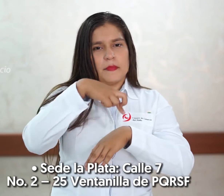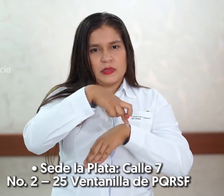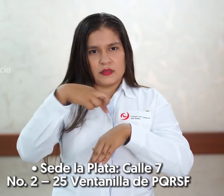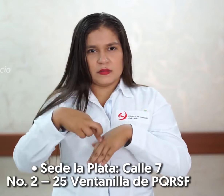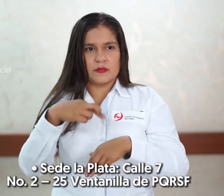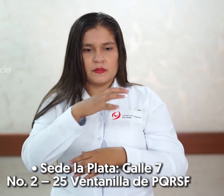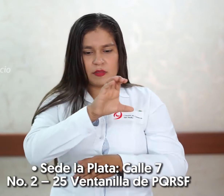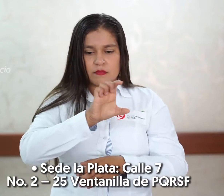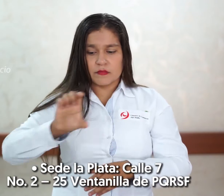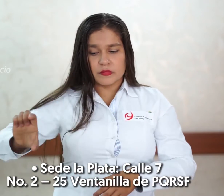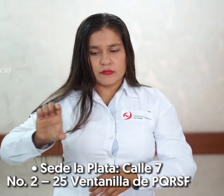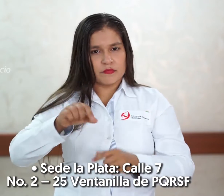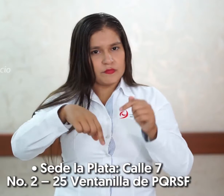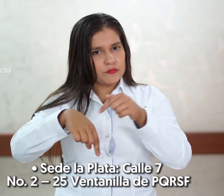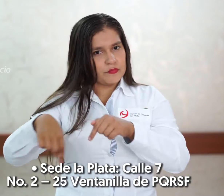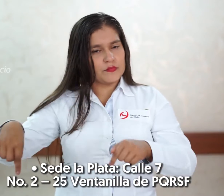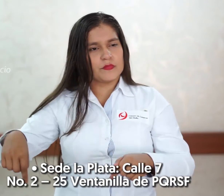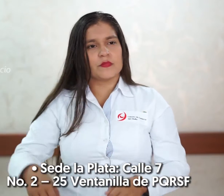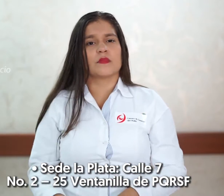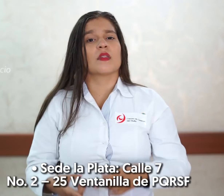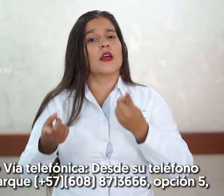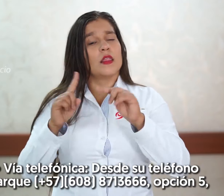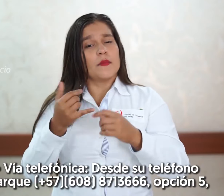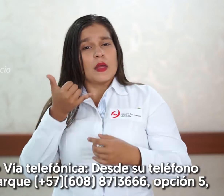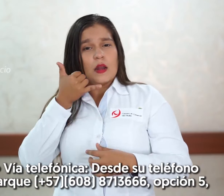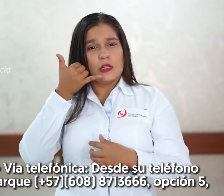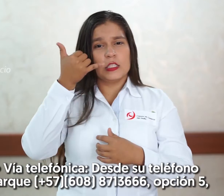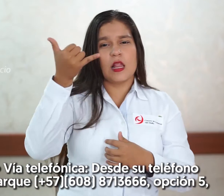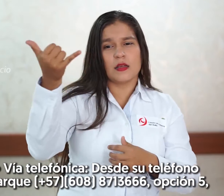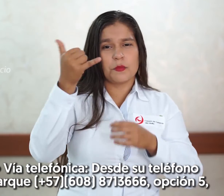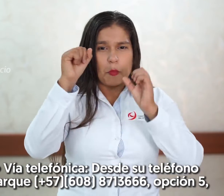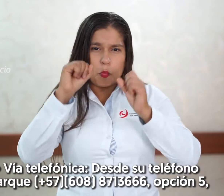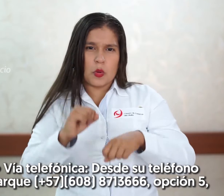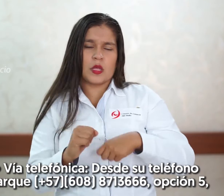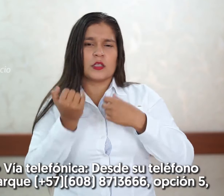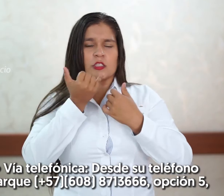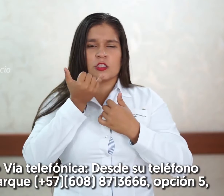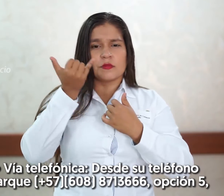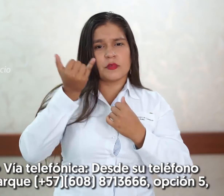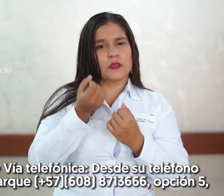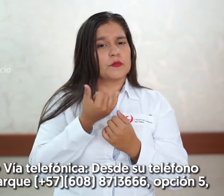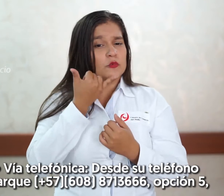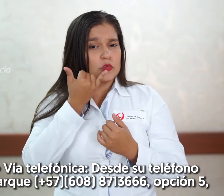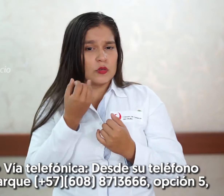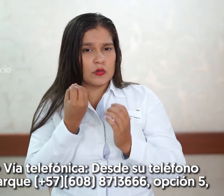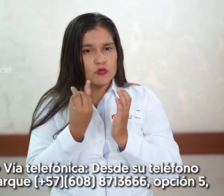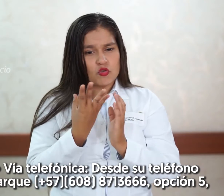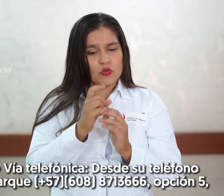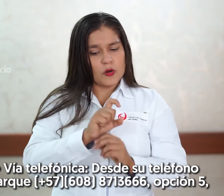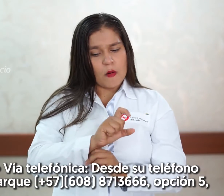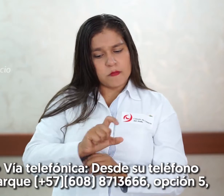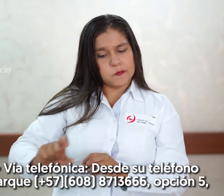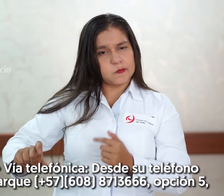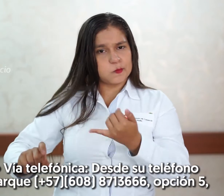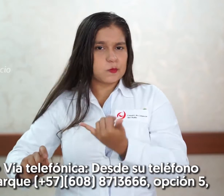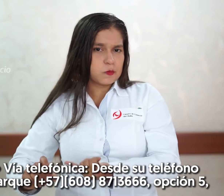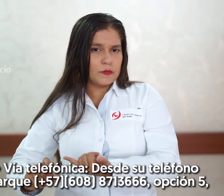Sede Principal Neiva Vía Telefónica Vía su teléfono marque 608